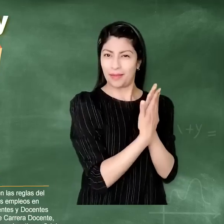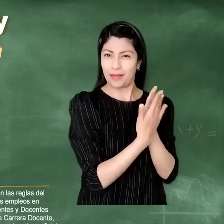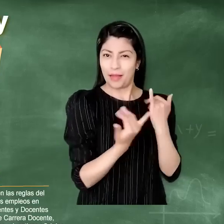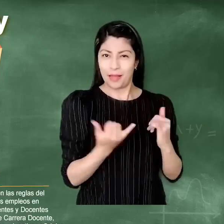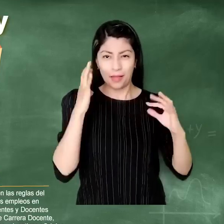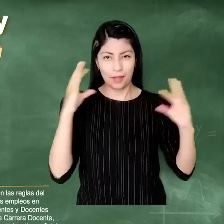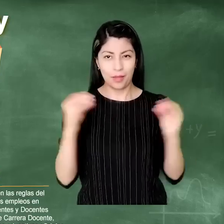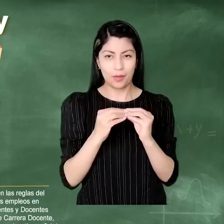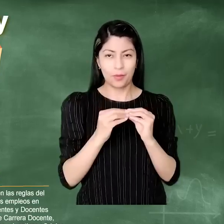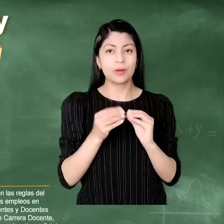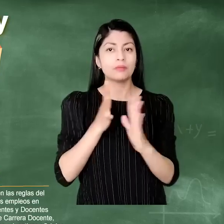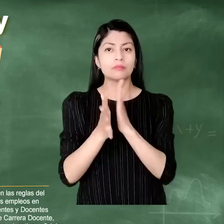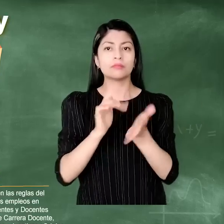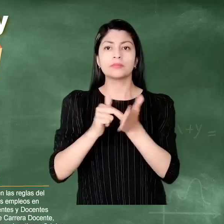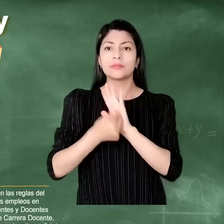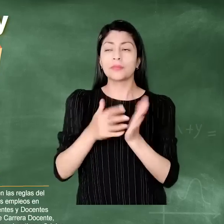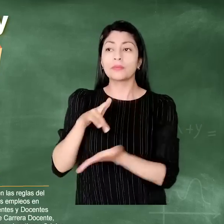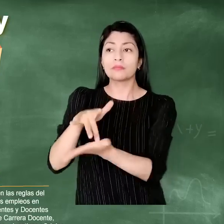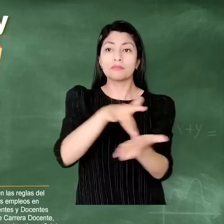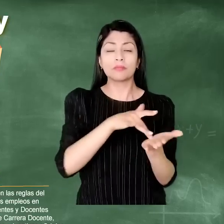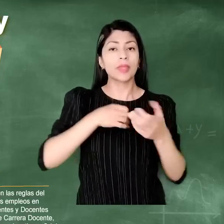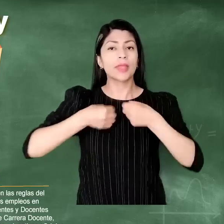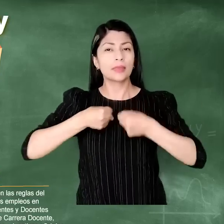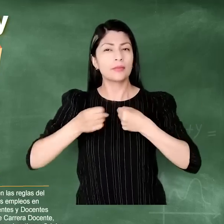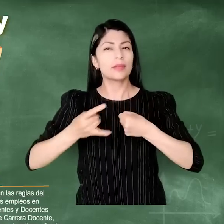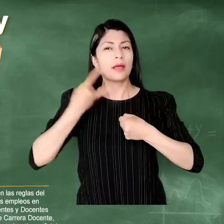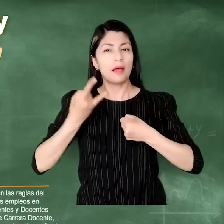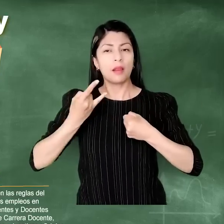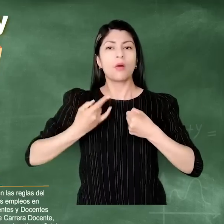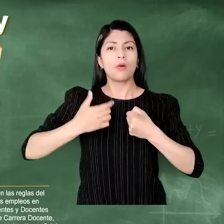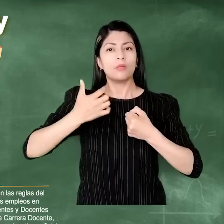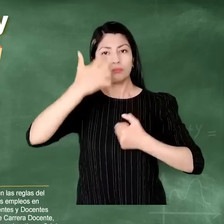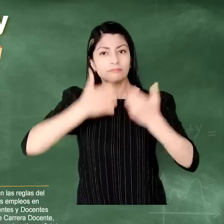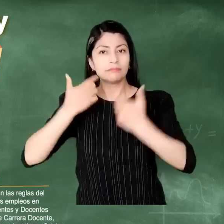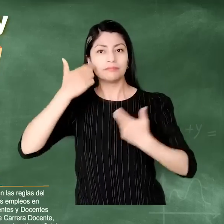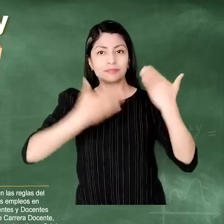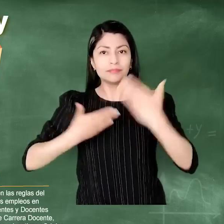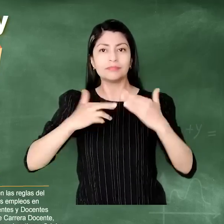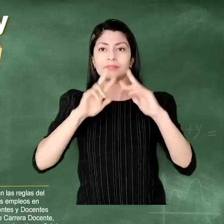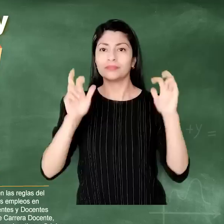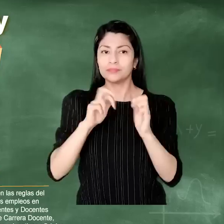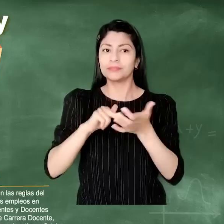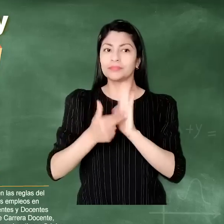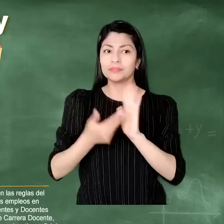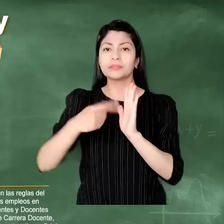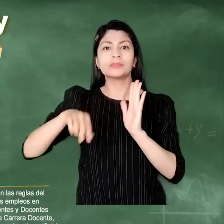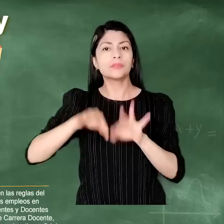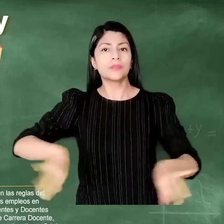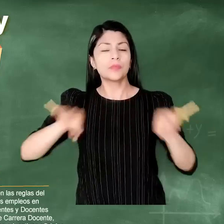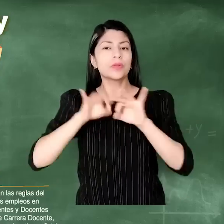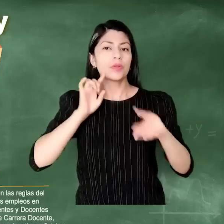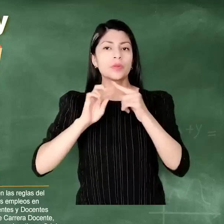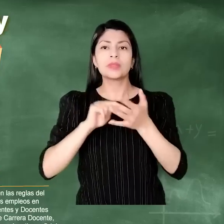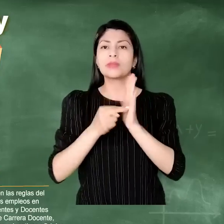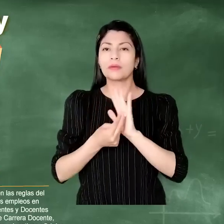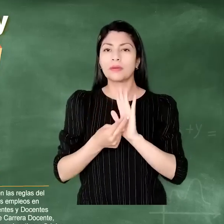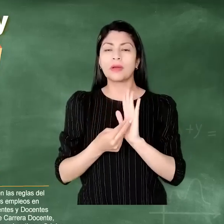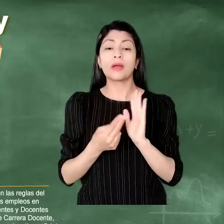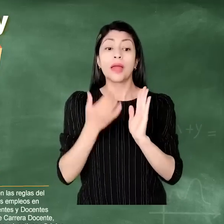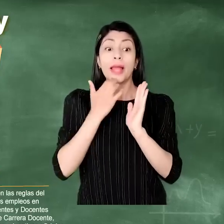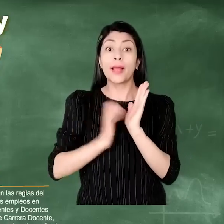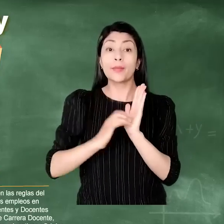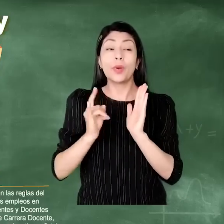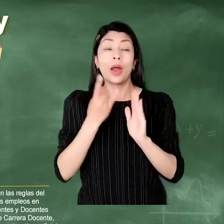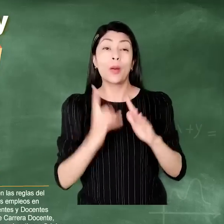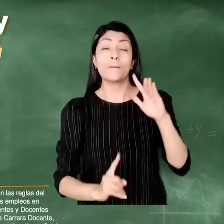la fecha y horas de presentación de la prueba de entrevista, y su acceso. ¿De qué trata este artículo? No se reprogramarán por